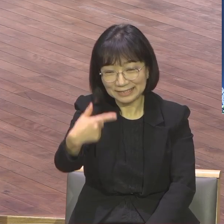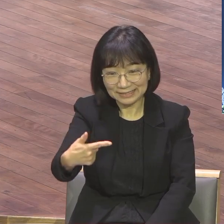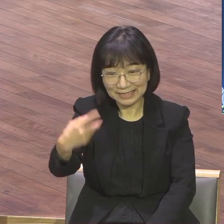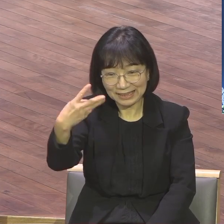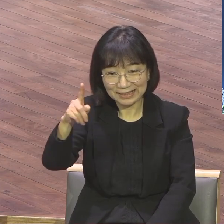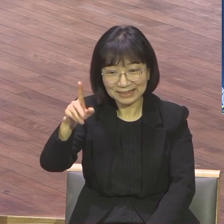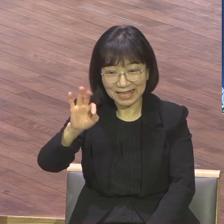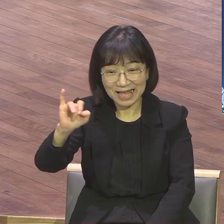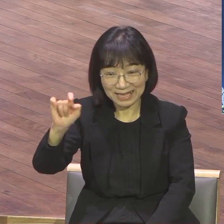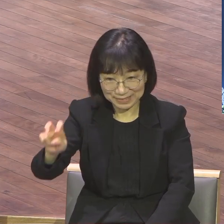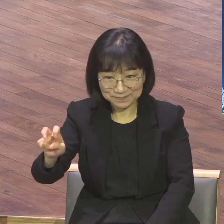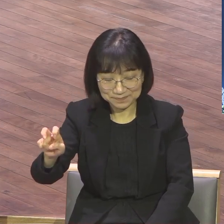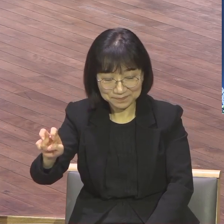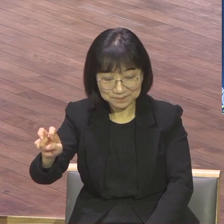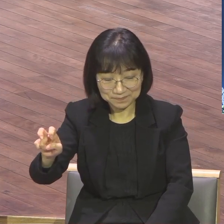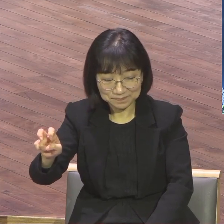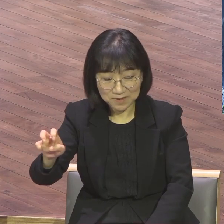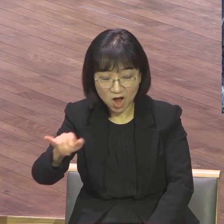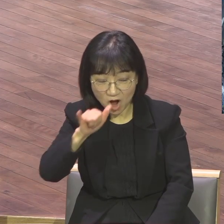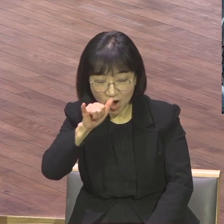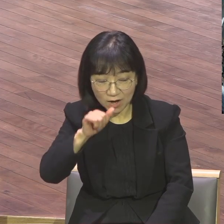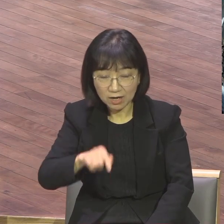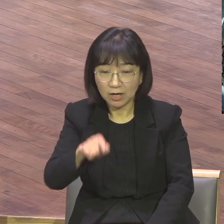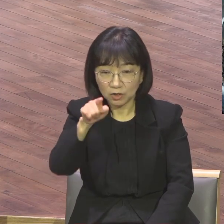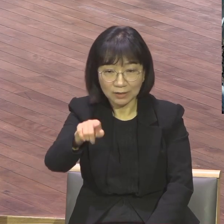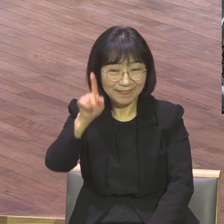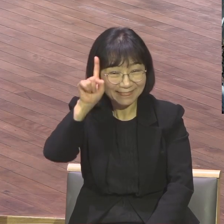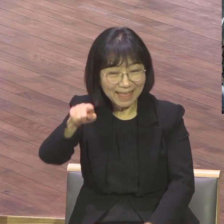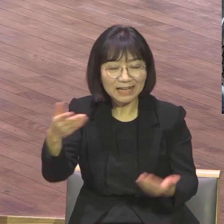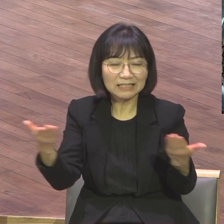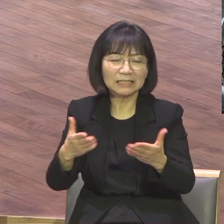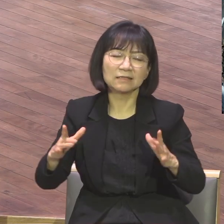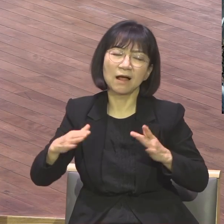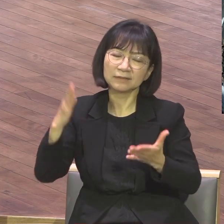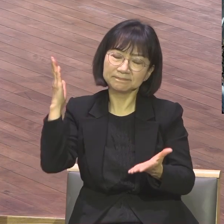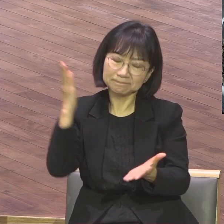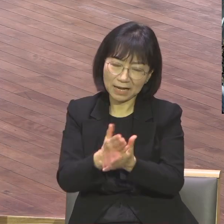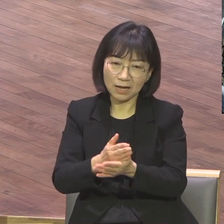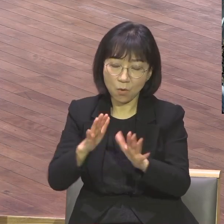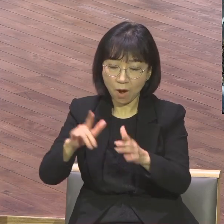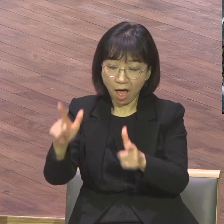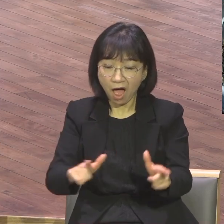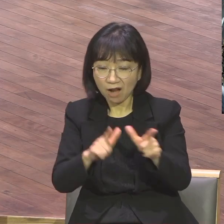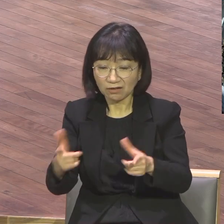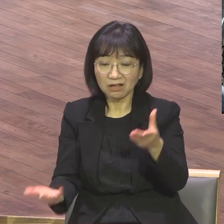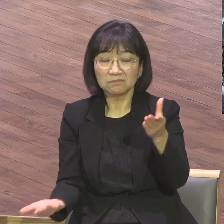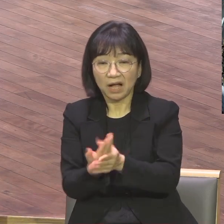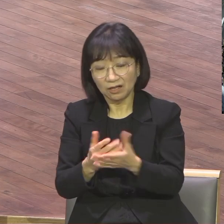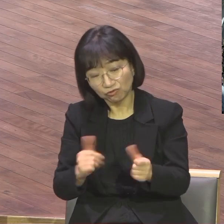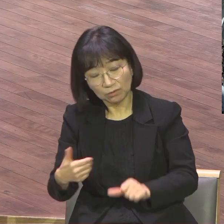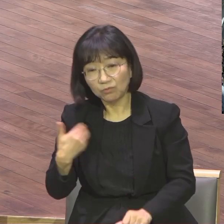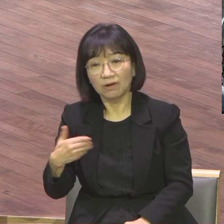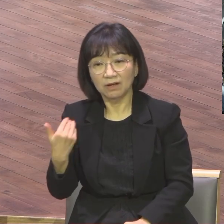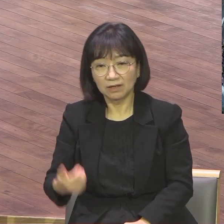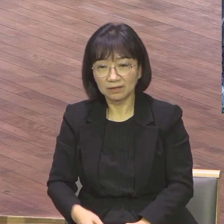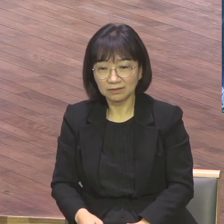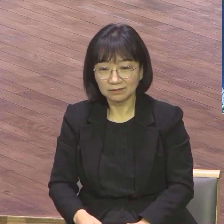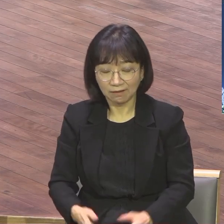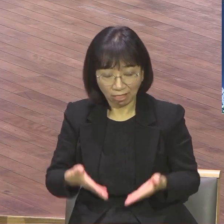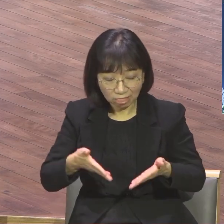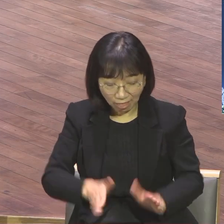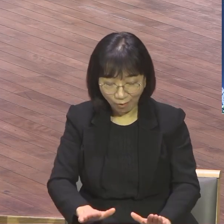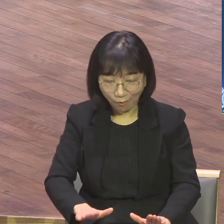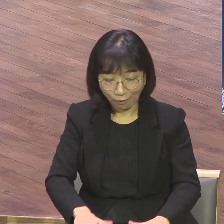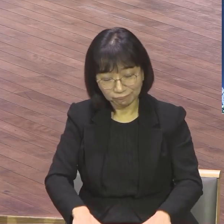너는 내일 일을 자랑하지 말라. 하루 동안에 무슨 일이 날지 너가 알 수 없습니다. 태어나는 건